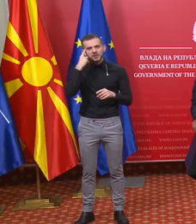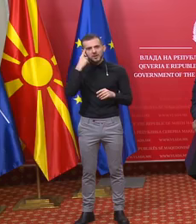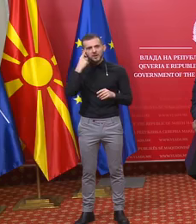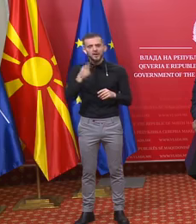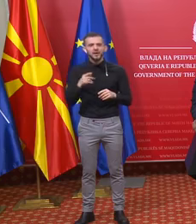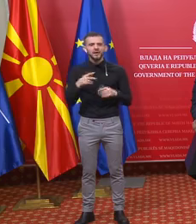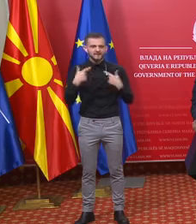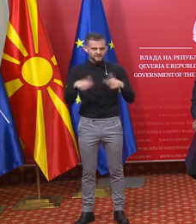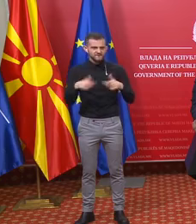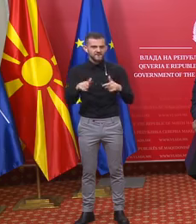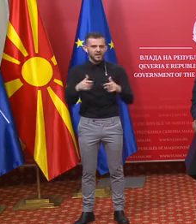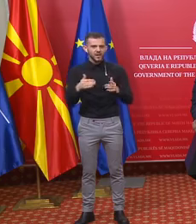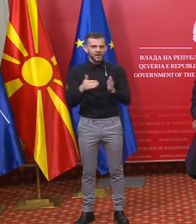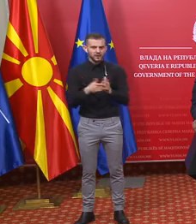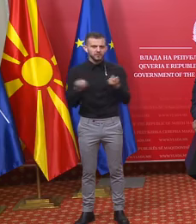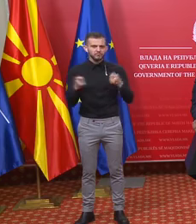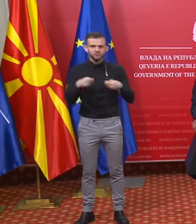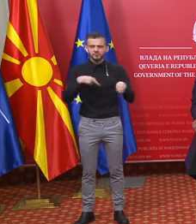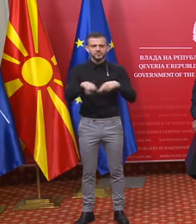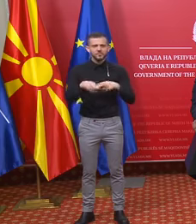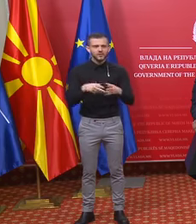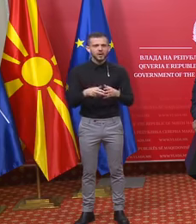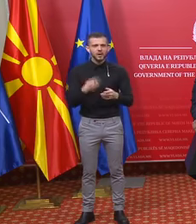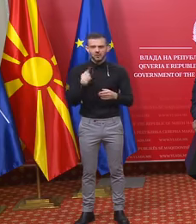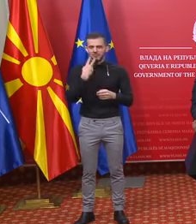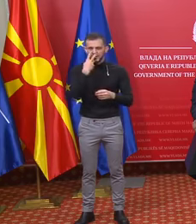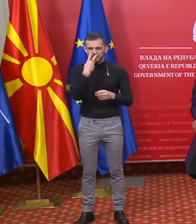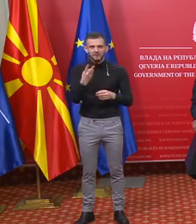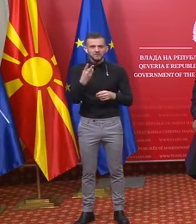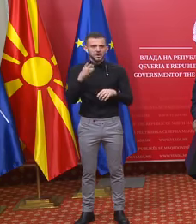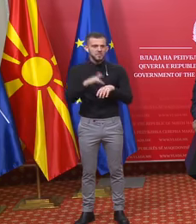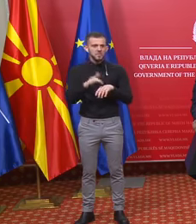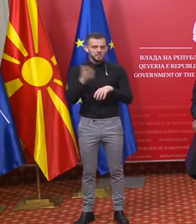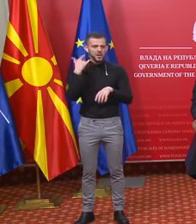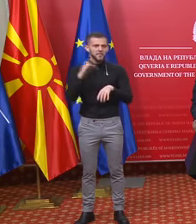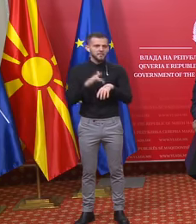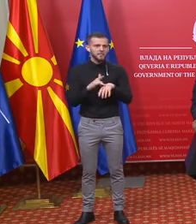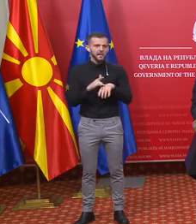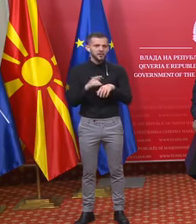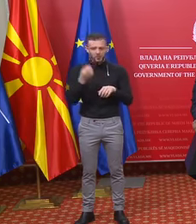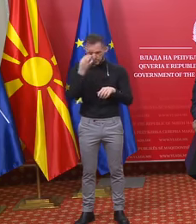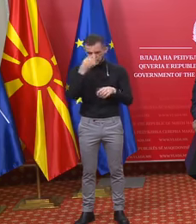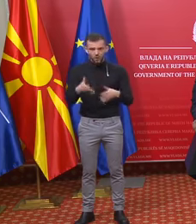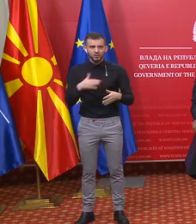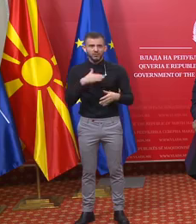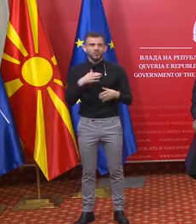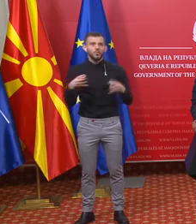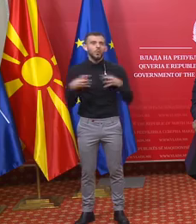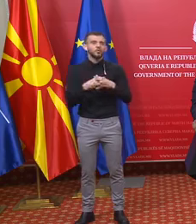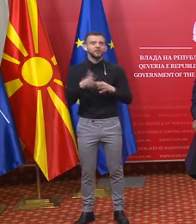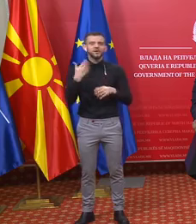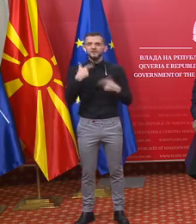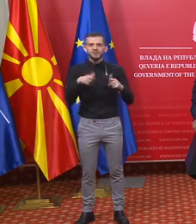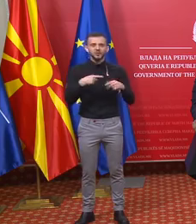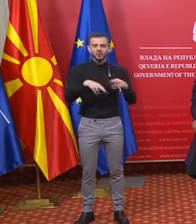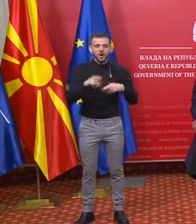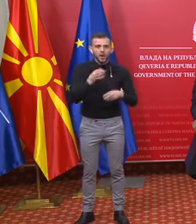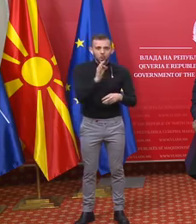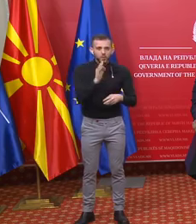полициски час, целиот викенд, ако гледаме во петокот или во понеделникот гужви пред банки, маркети